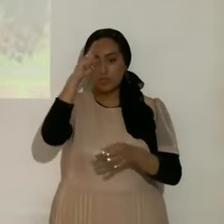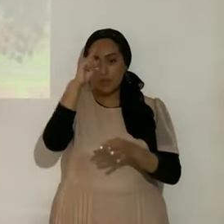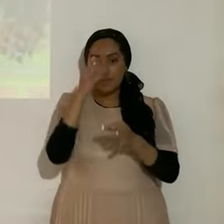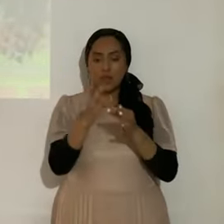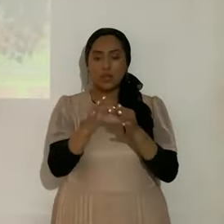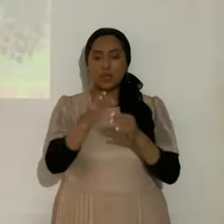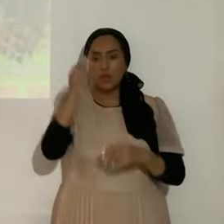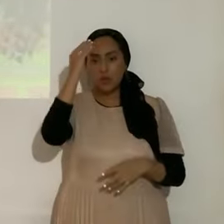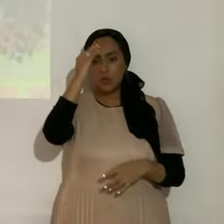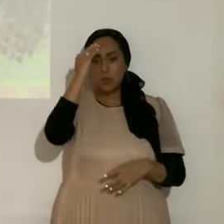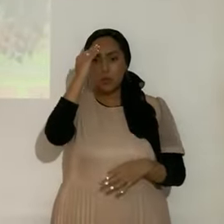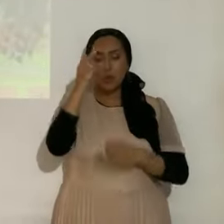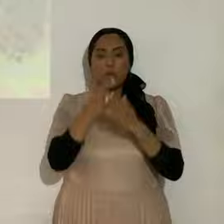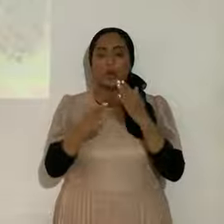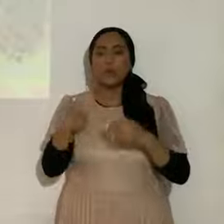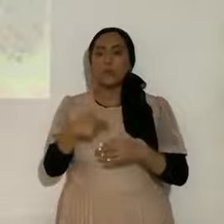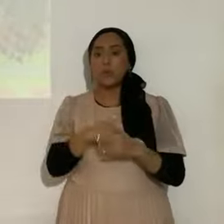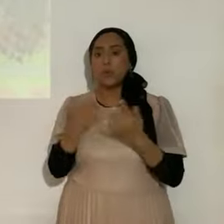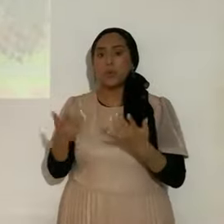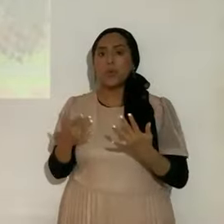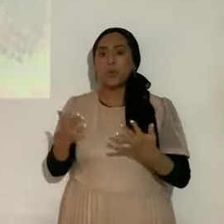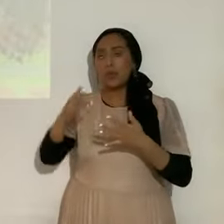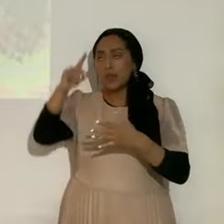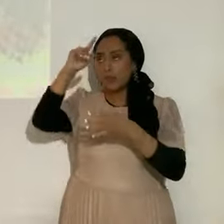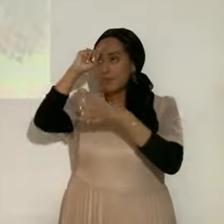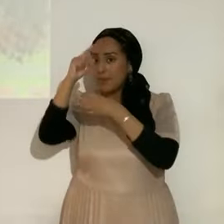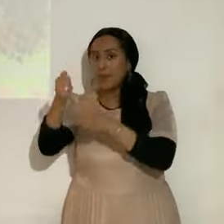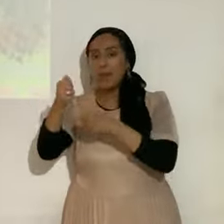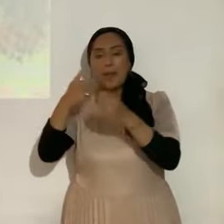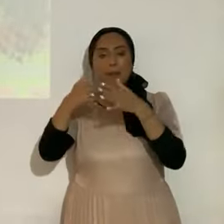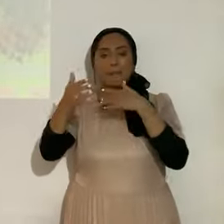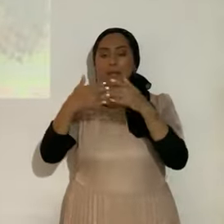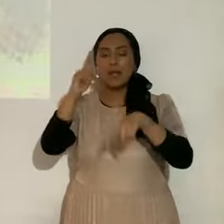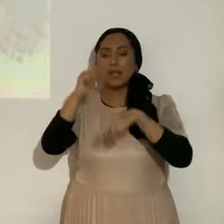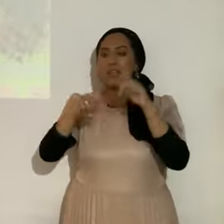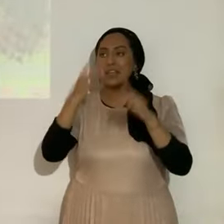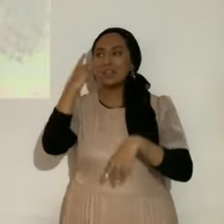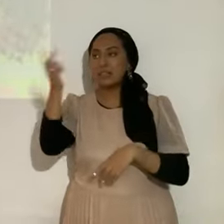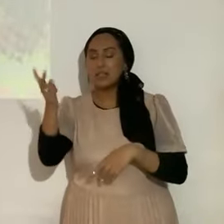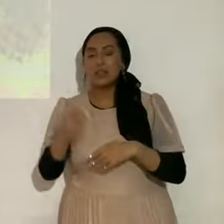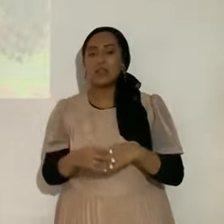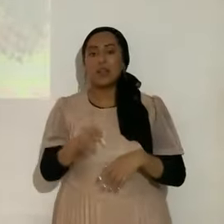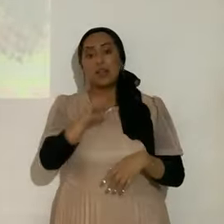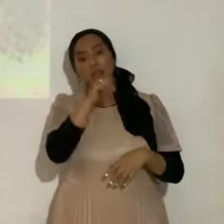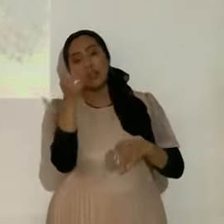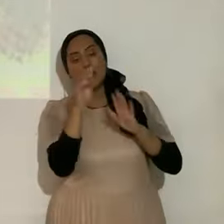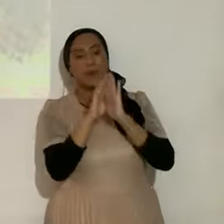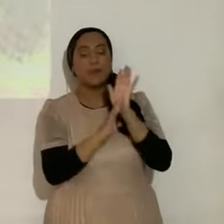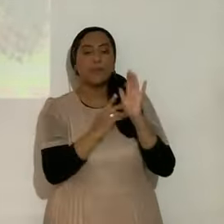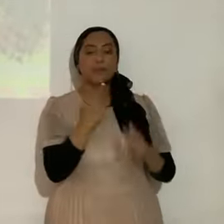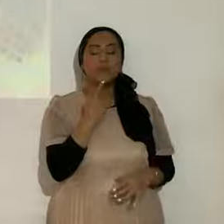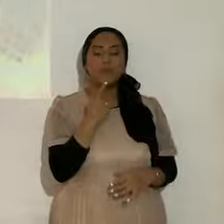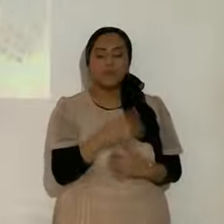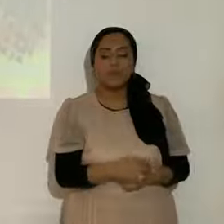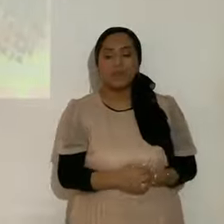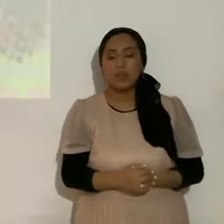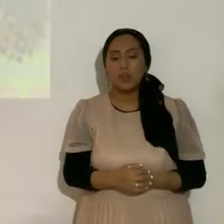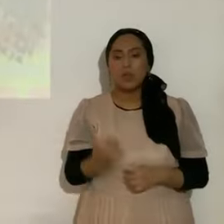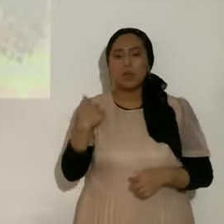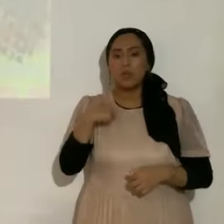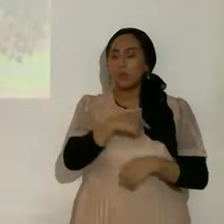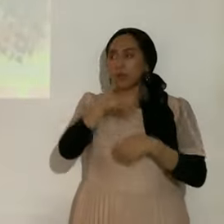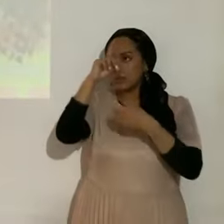la certeza de lo que se espera, la convicción de lo que no se ve. Otra traducción dice así,